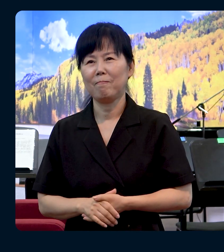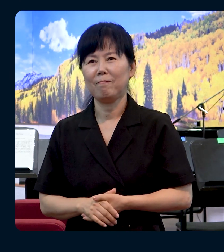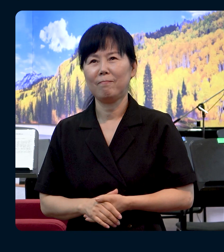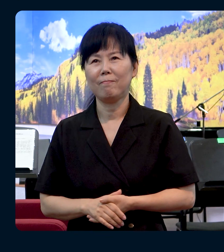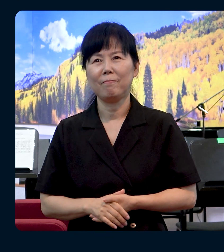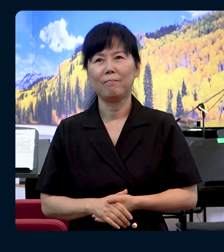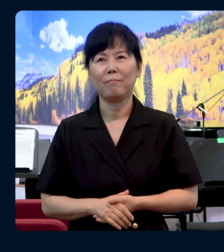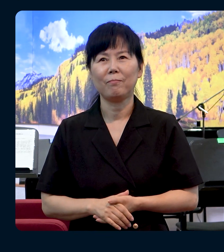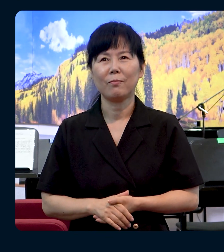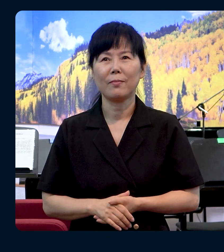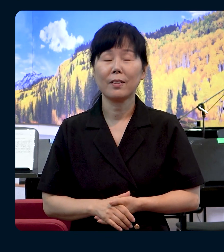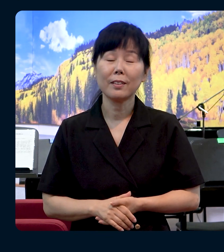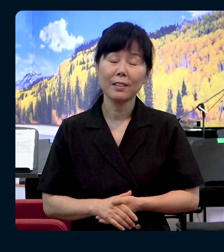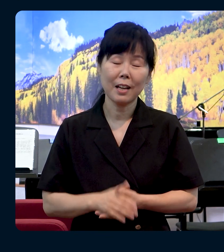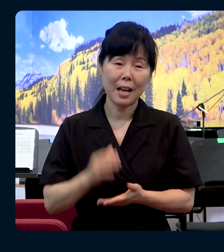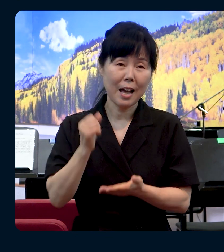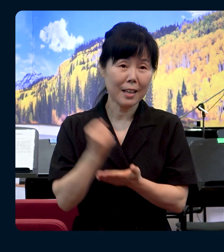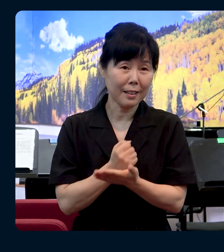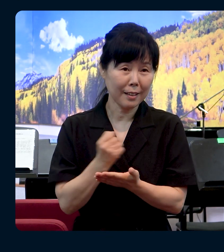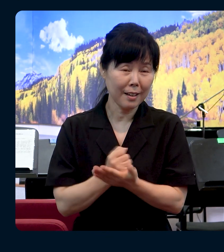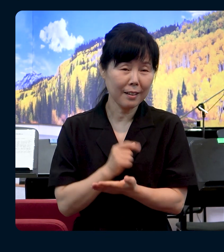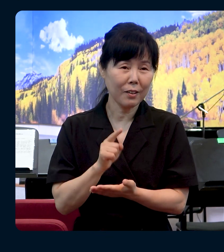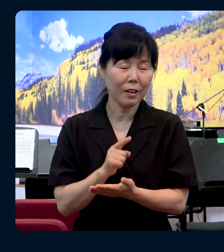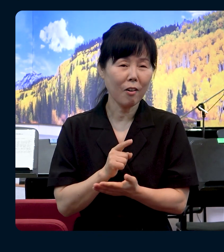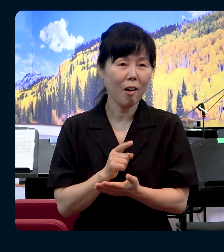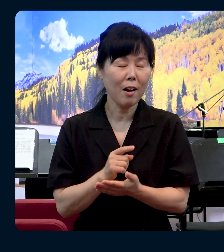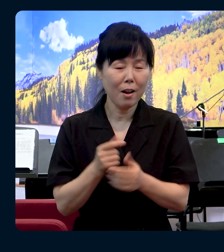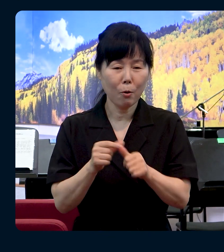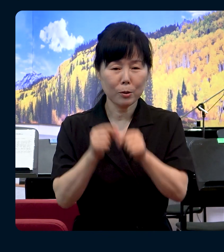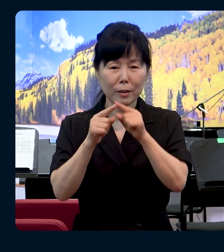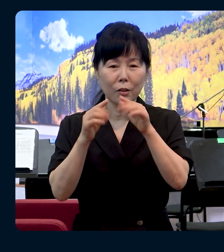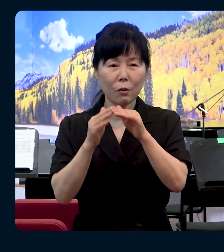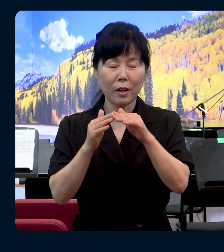참 안타깝게도 그동안 왜 못했느냐,